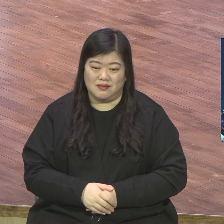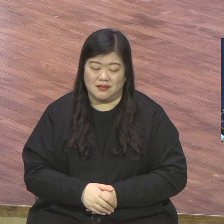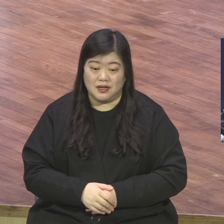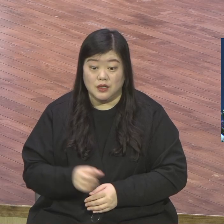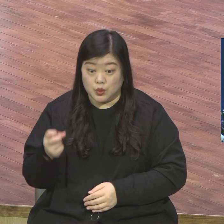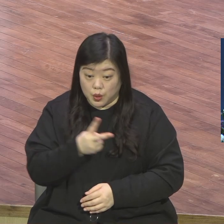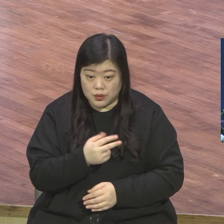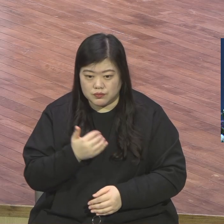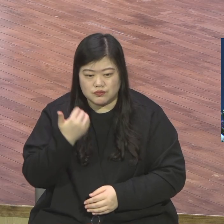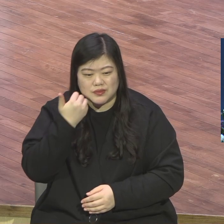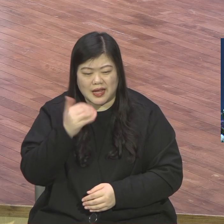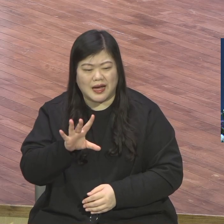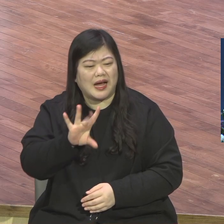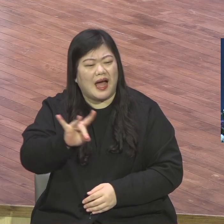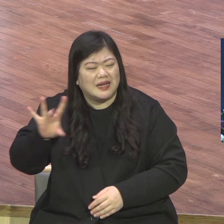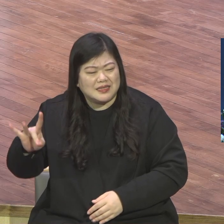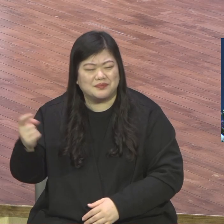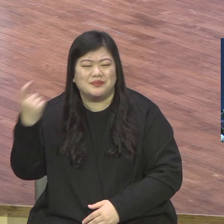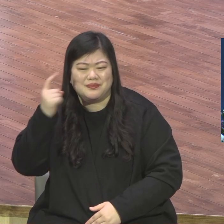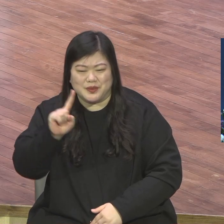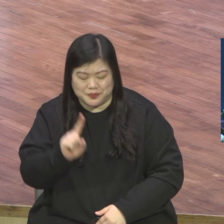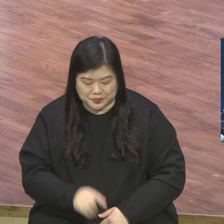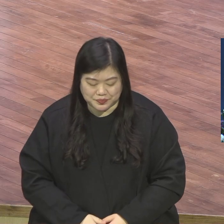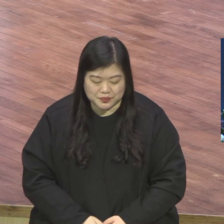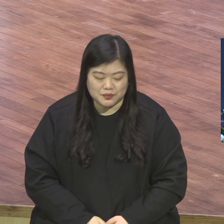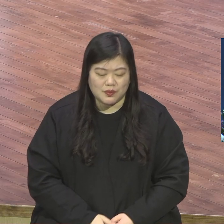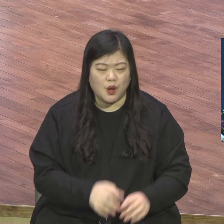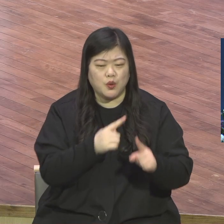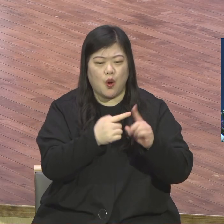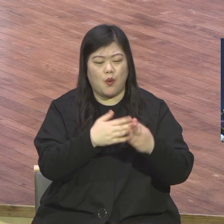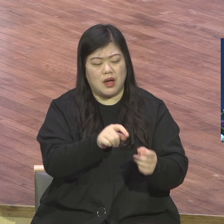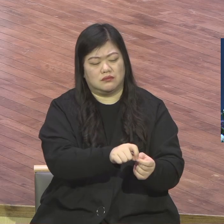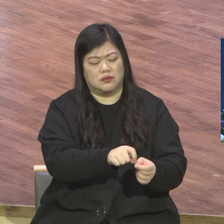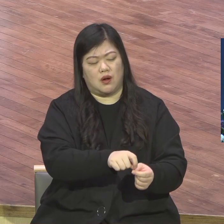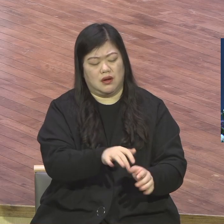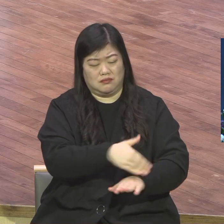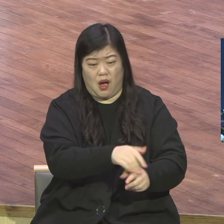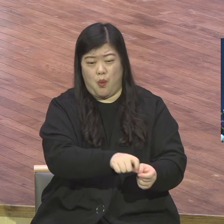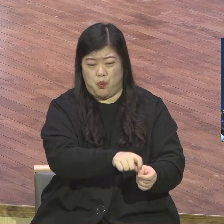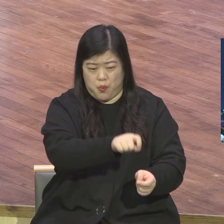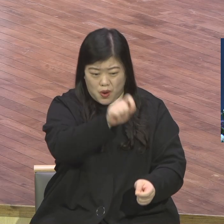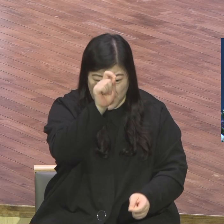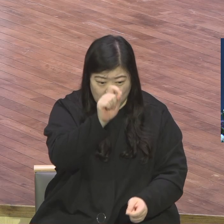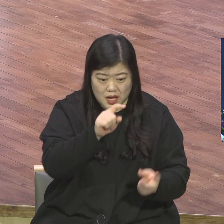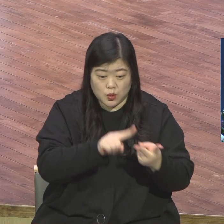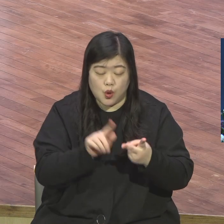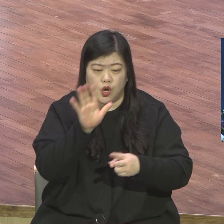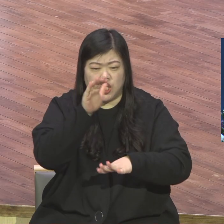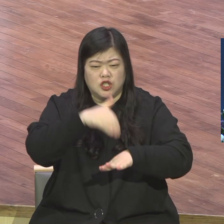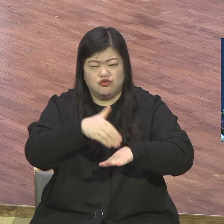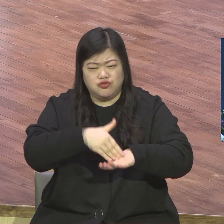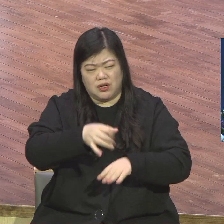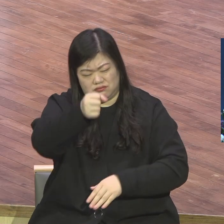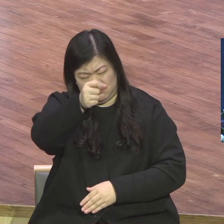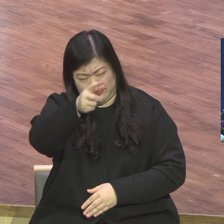돼. 잠 못 자. 약을 먹어야 돼. 복음의 능력이 그렇게